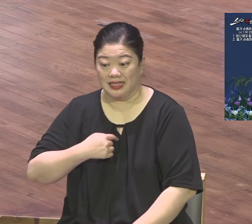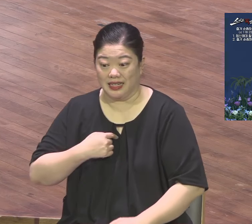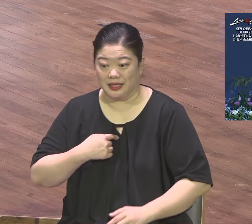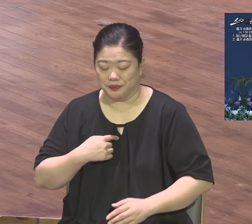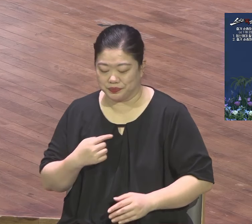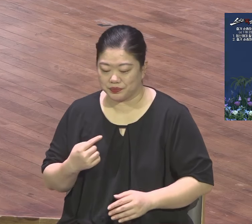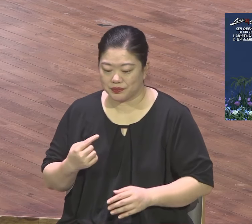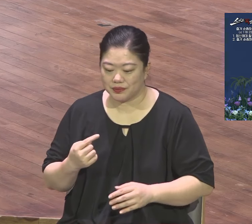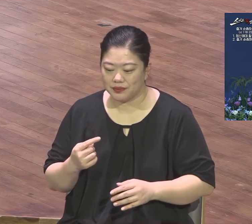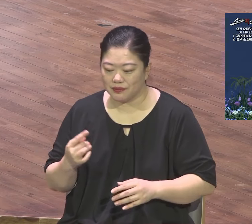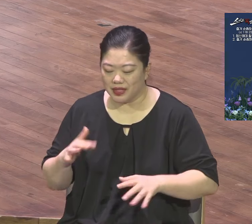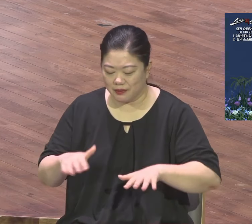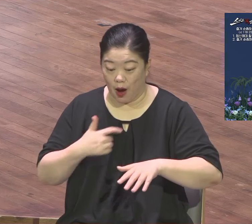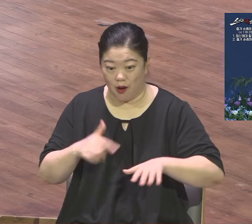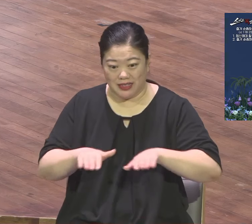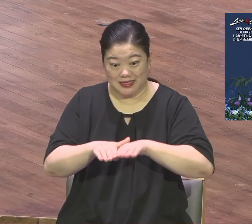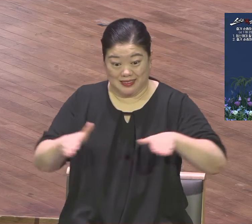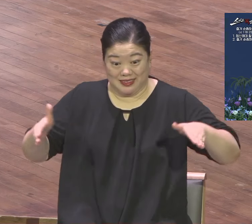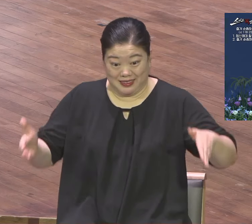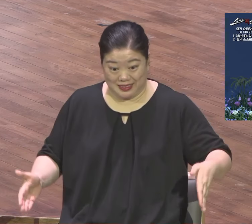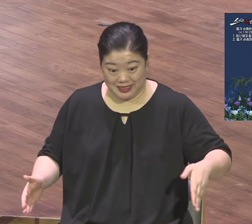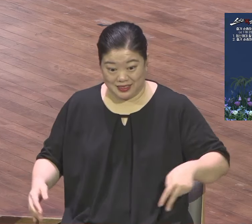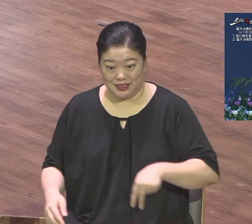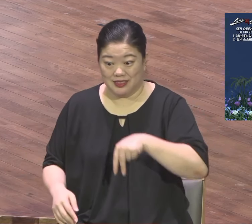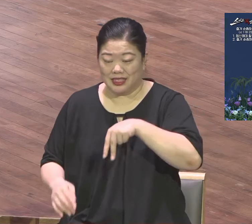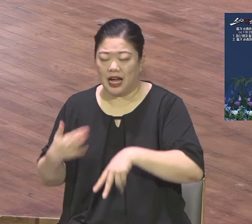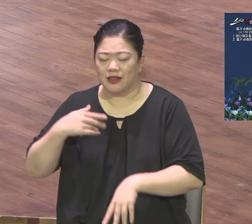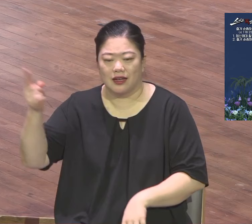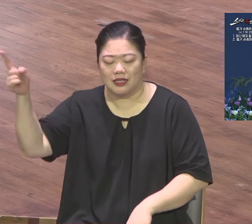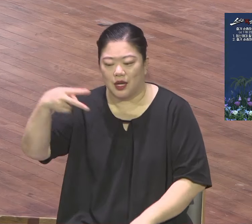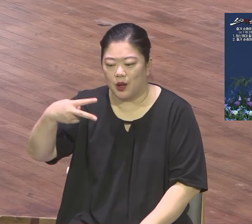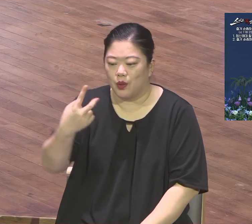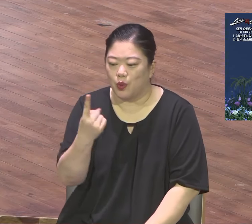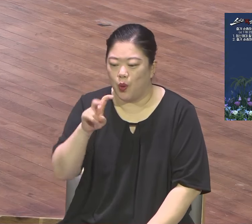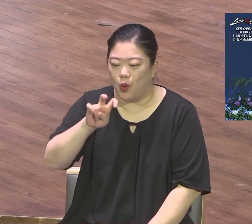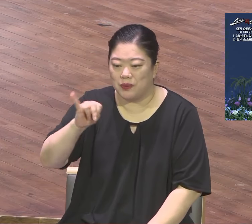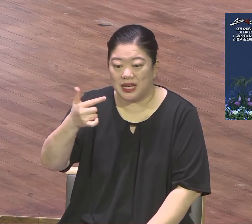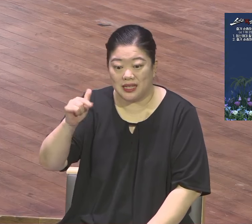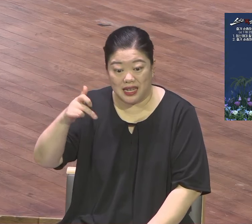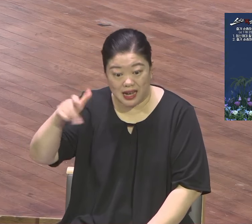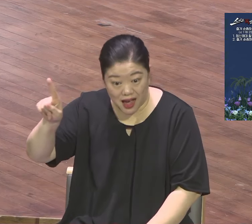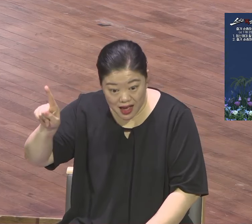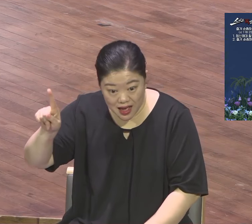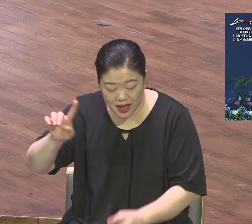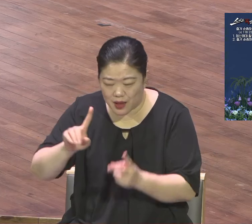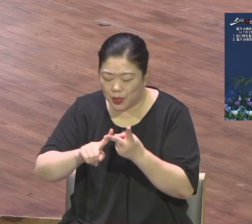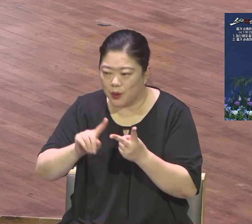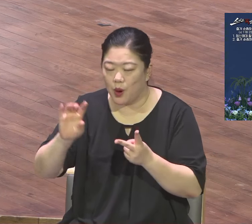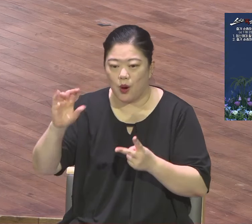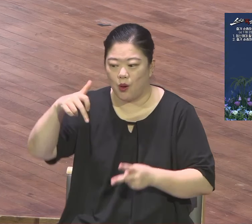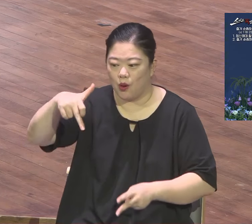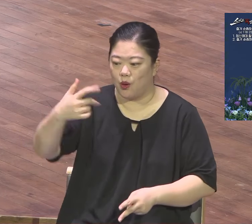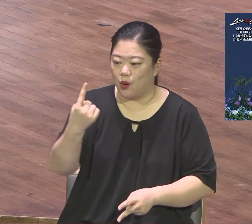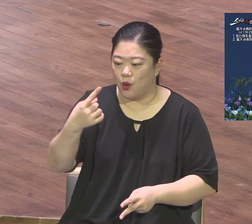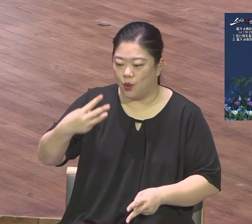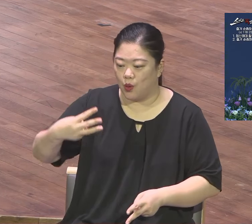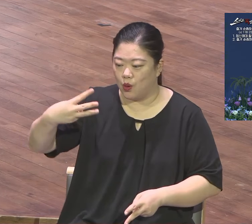세워주시네. 감동하더라고. 그 도미니카에서 또 우리 정무지 선교사님, 마당발 정무지